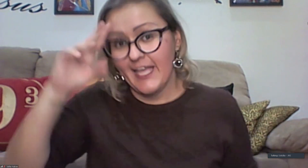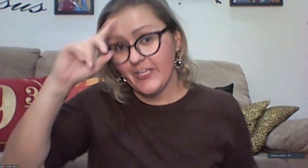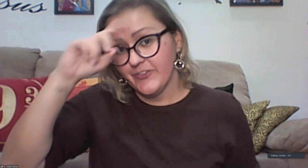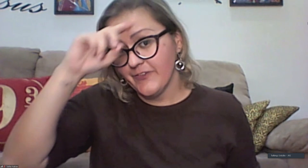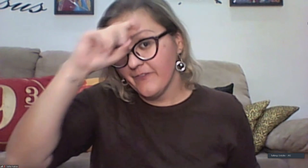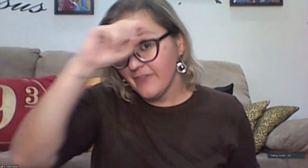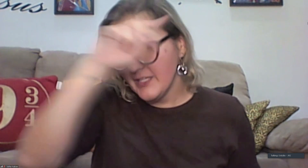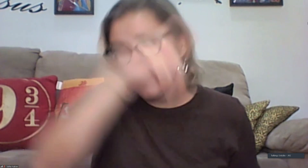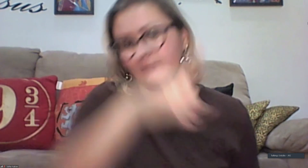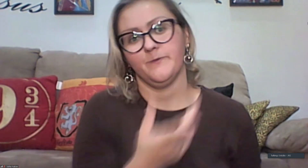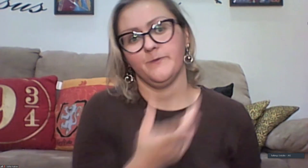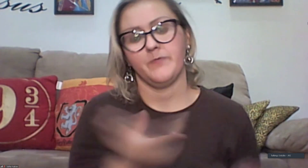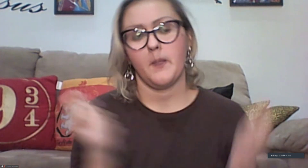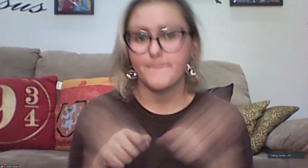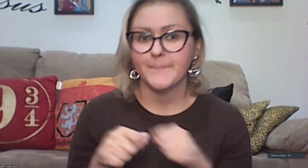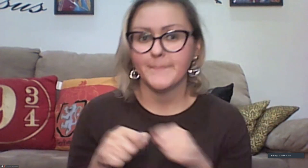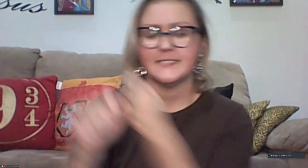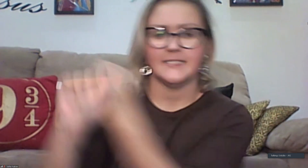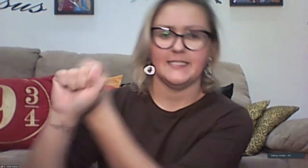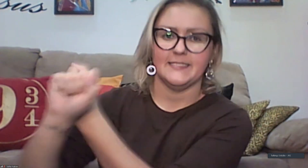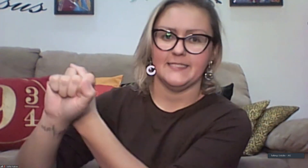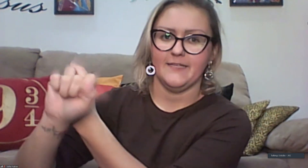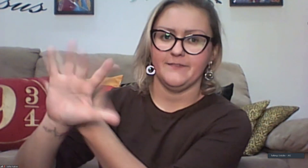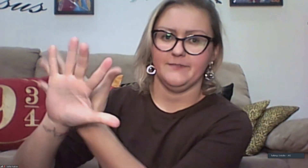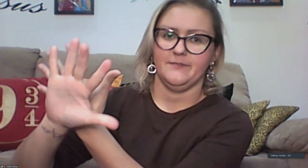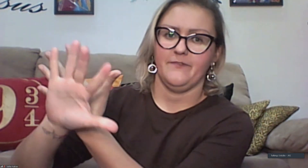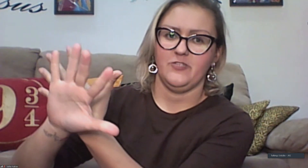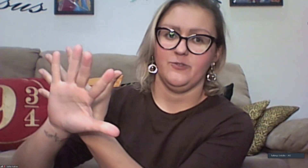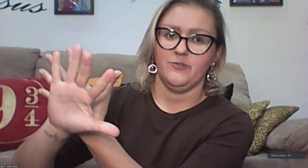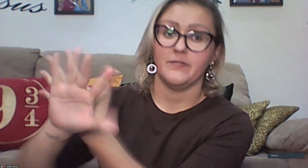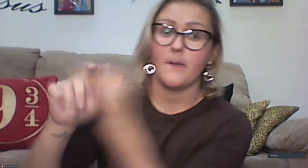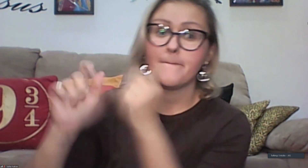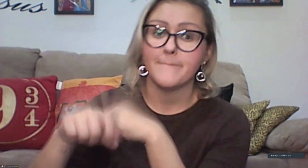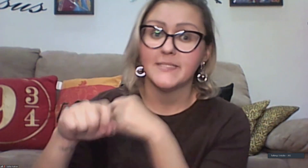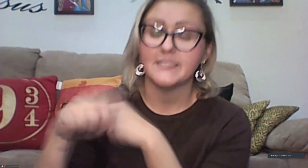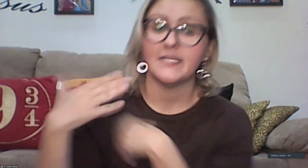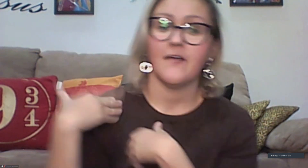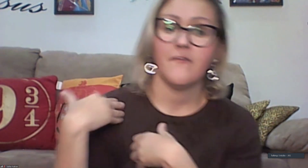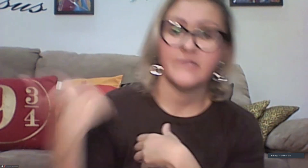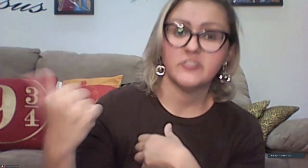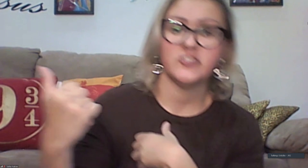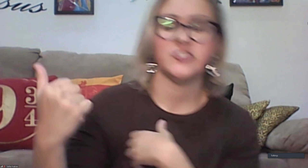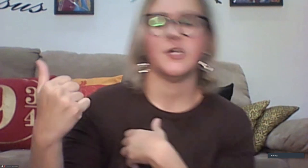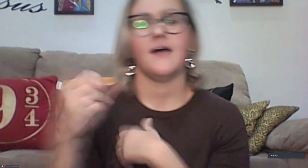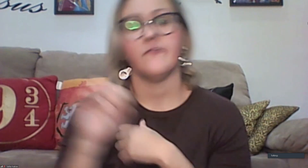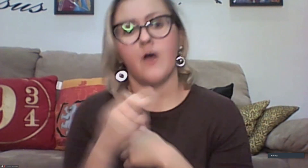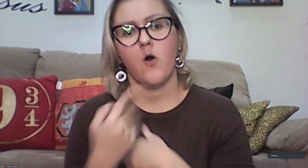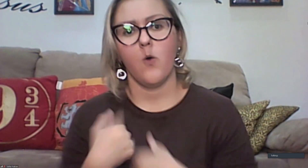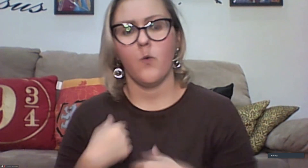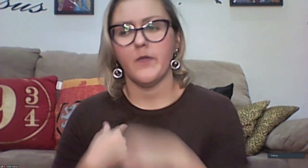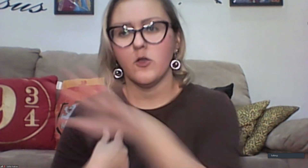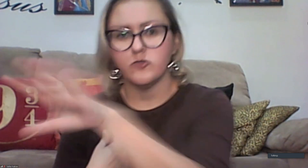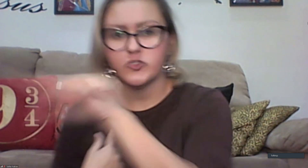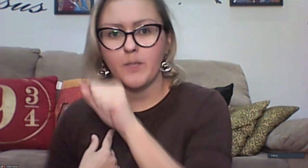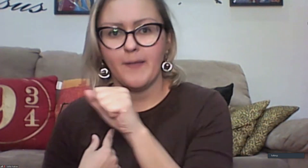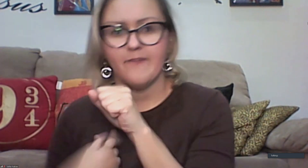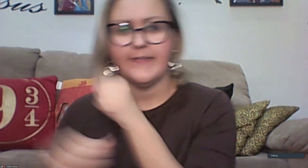língua portuguesa. Tem uma dificuldade terrível, então faço chamada de vídeo, eu chamo, ele